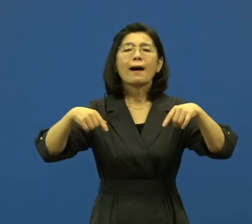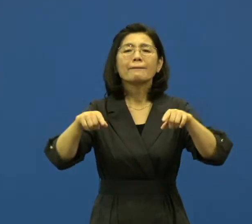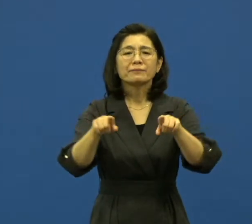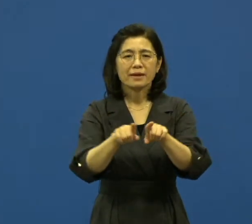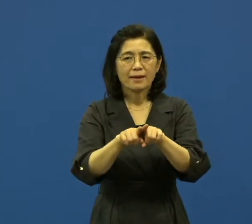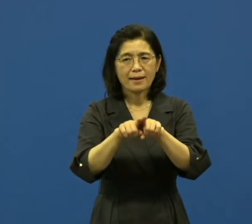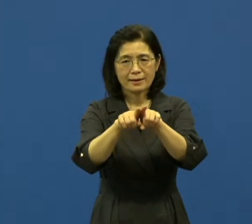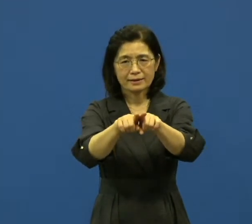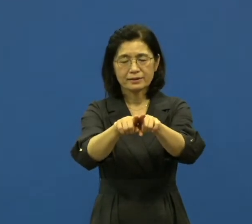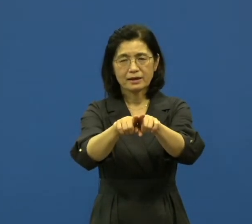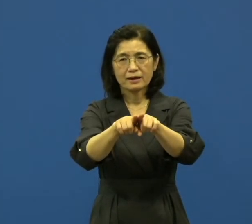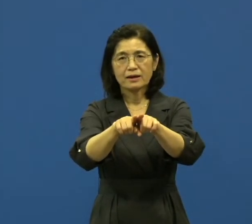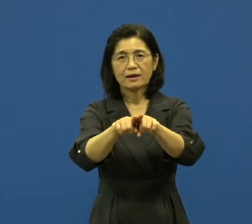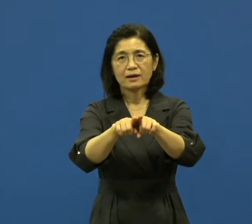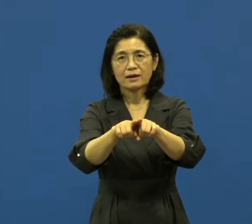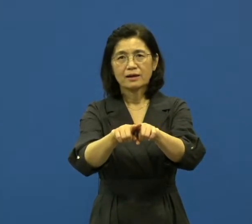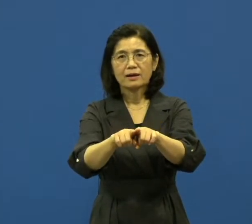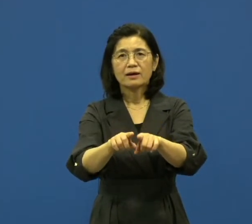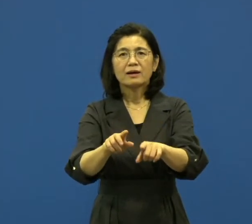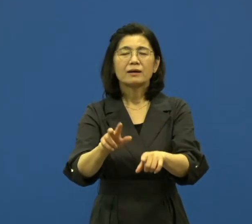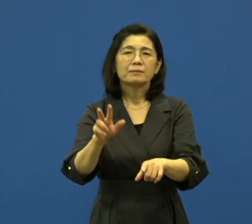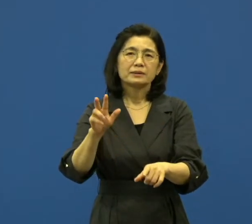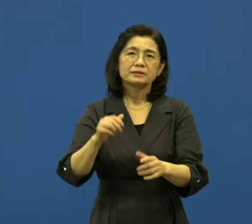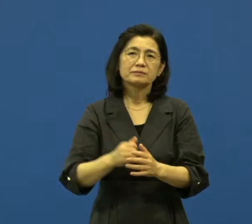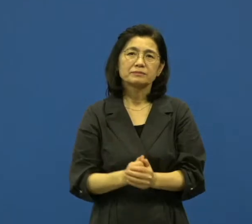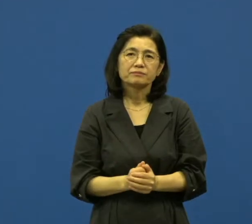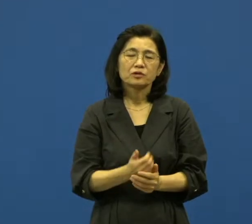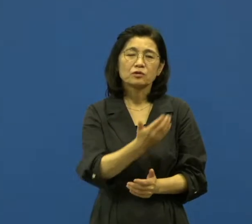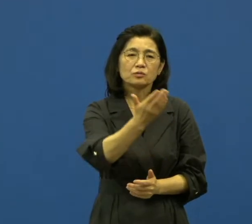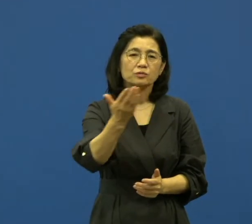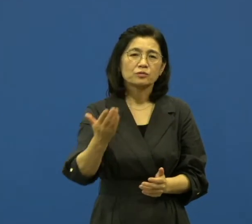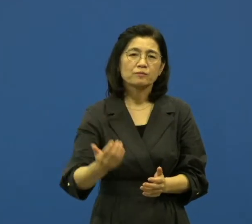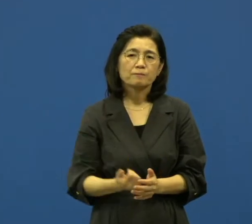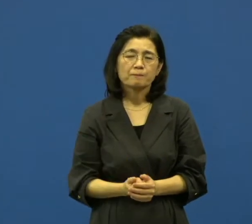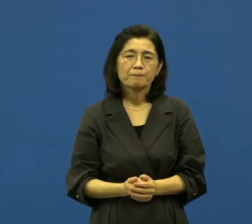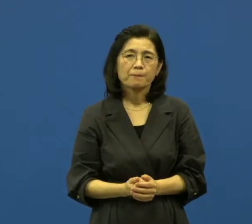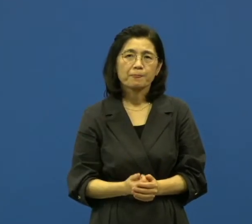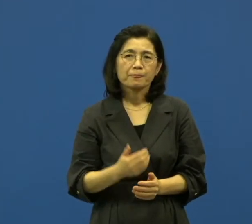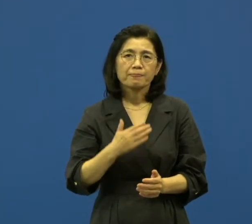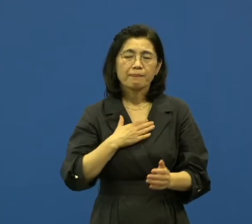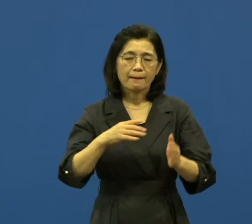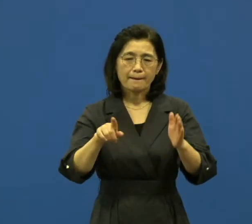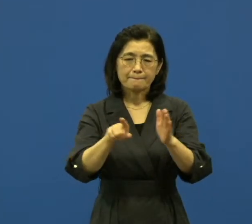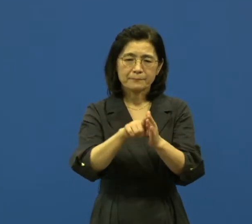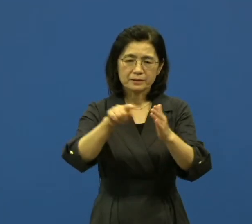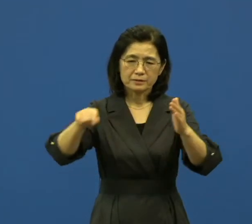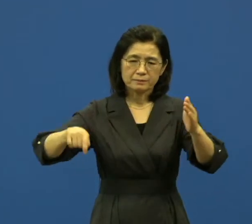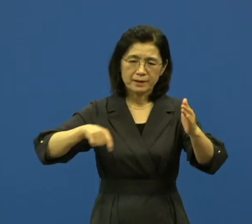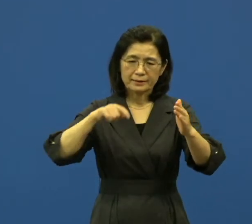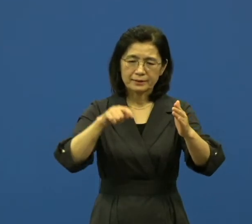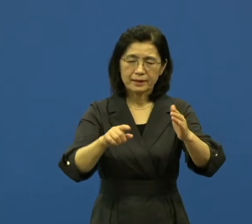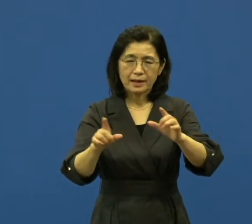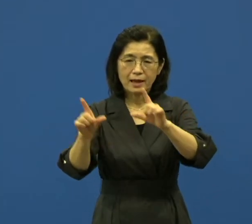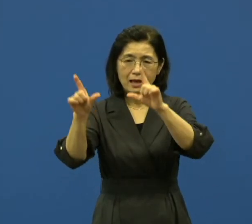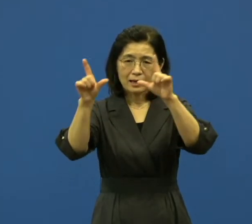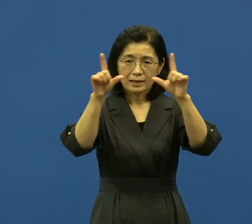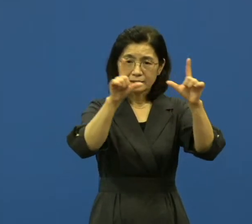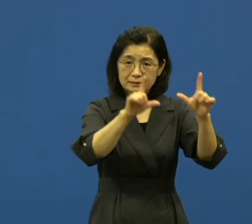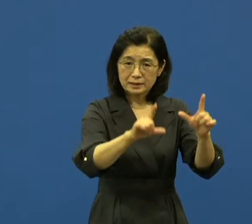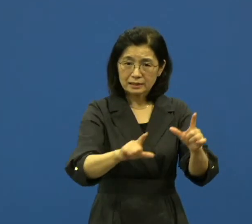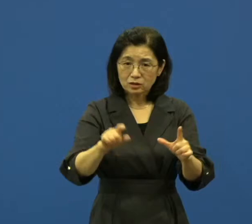너를 이기게 하신다. 사랑하는 성도 여러분, 내가 믿음 안에 살고 있다는 것은 큰 축복입니다.